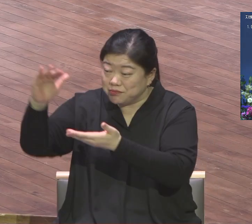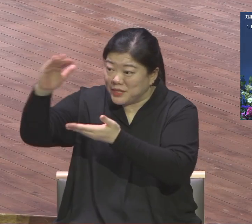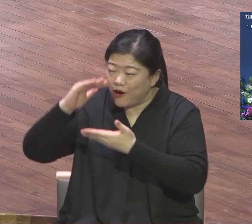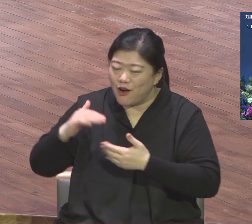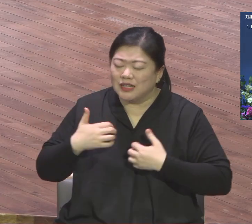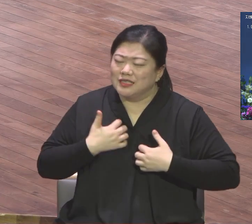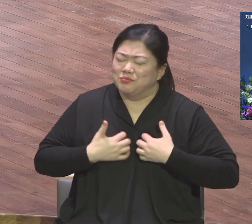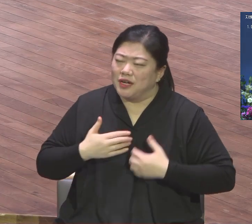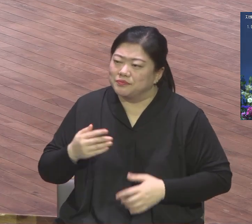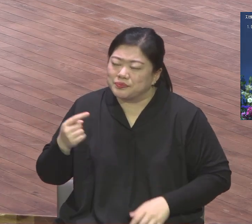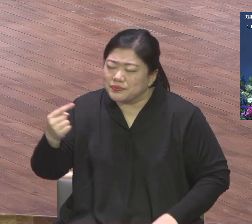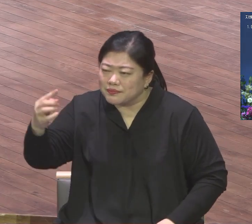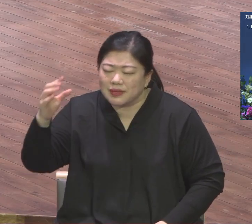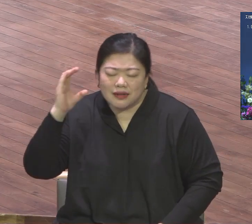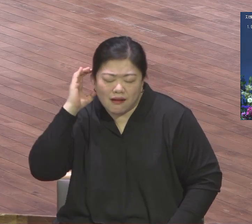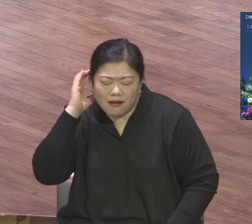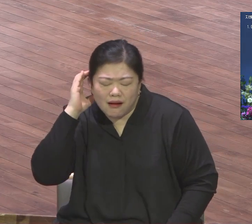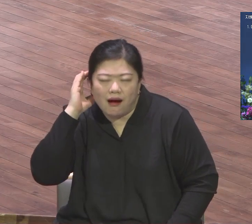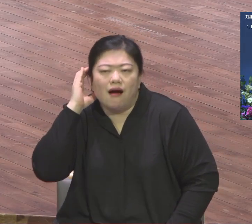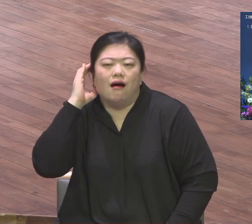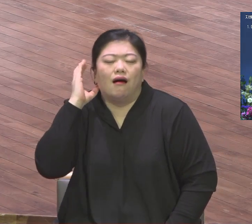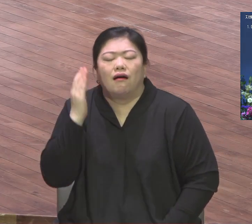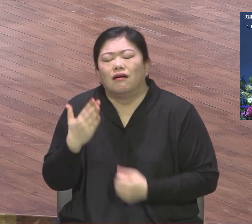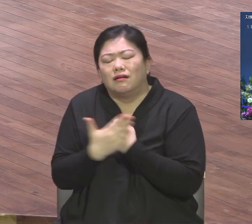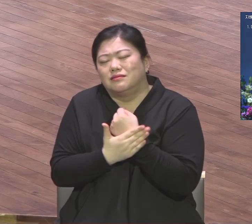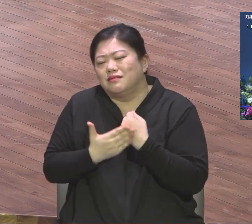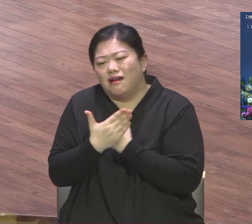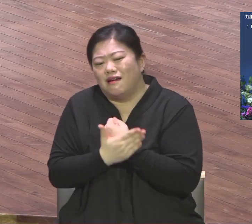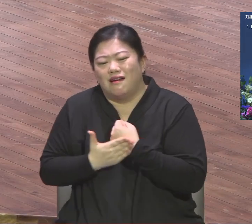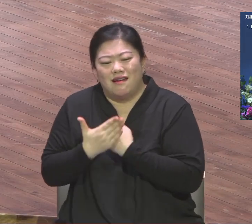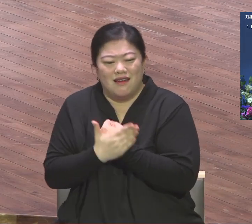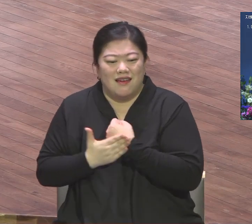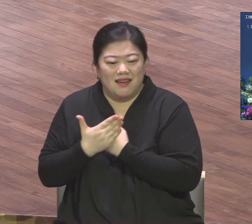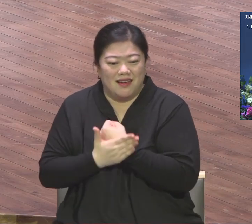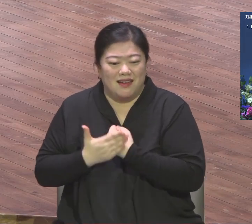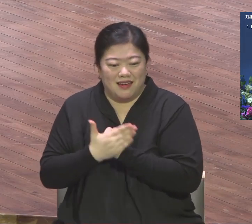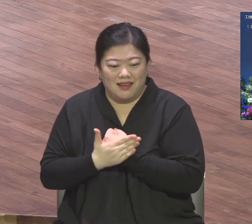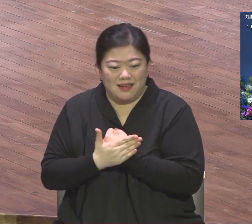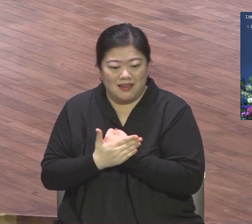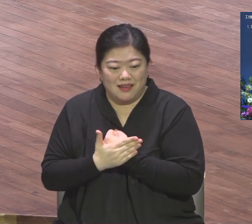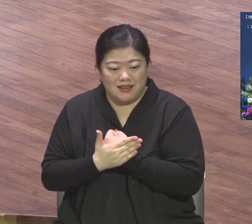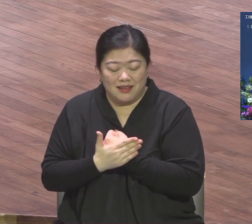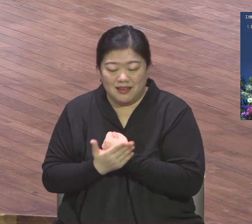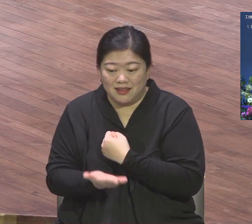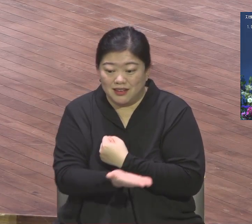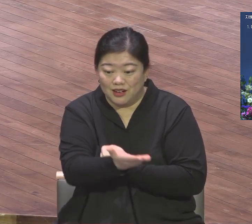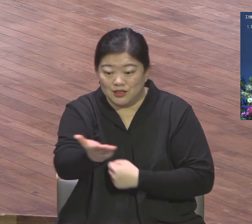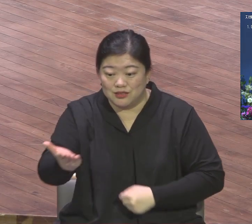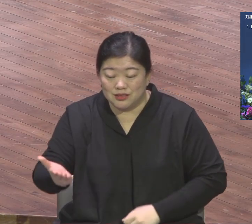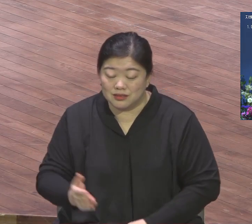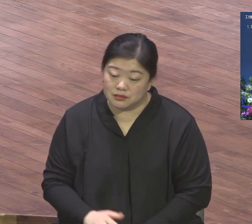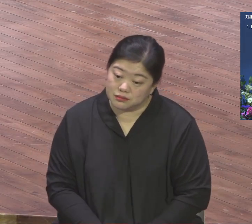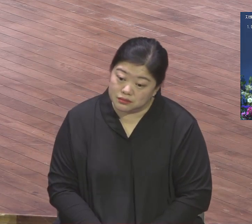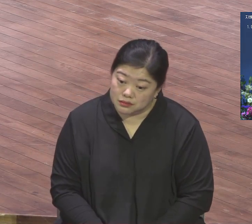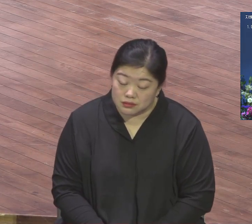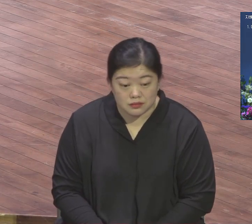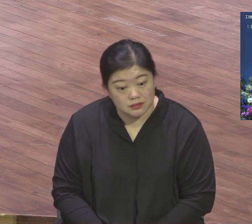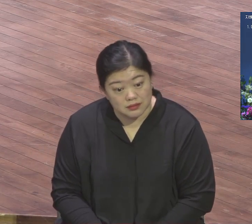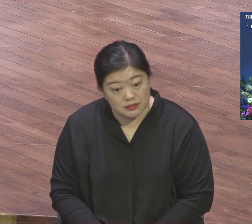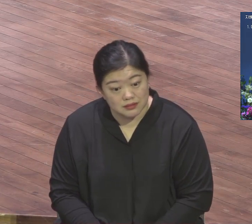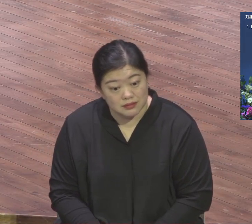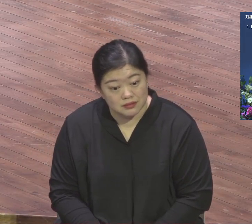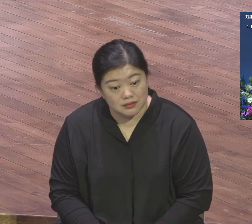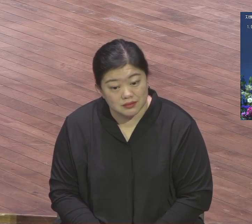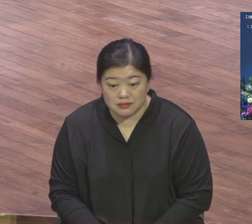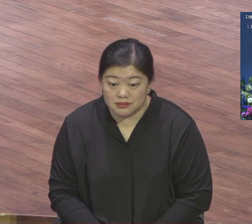말씀이 너무 달아. 말씀이 너무 즐거워. 이 강단과 영적 흐름을 24 타게 되면요, 자연스럽게